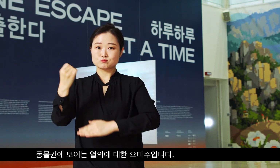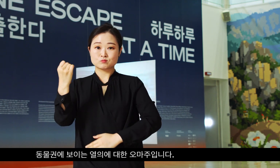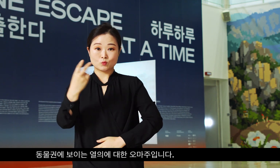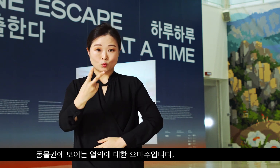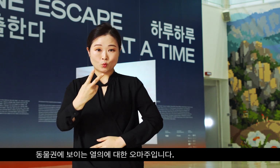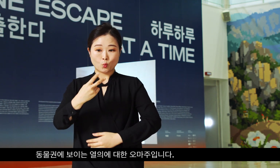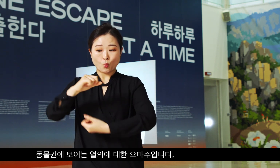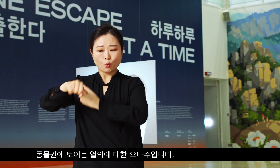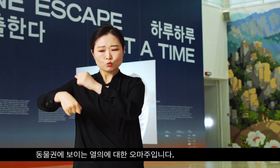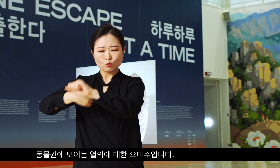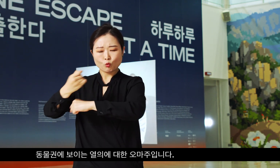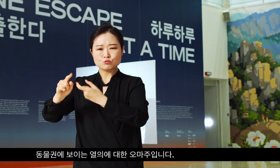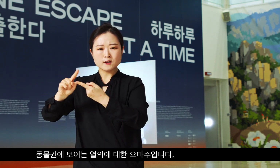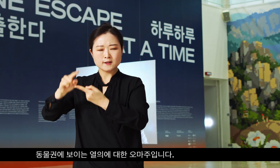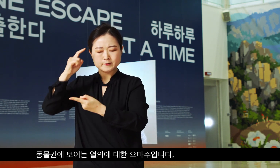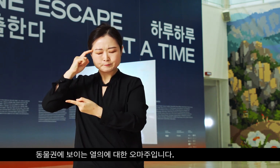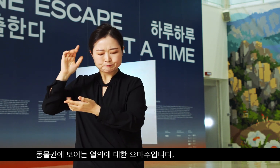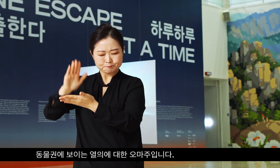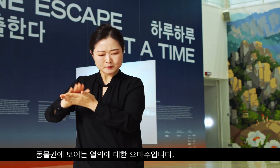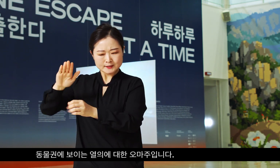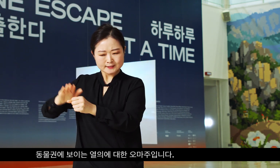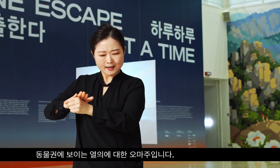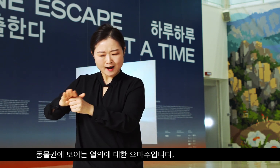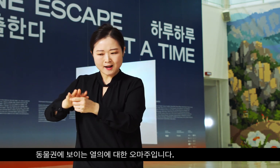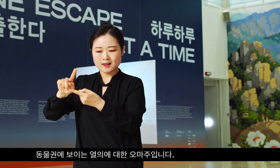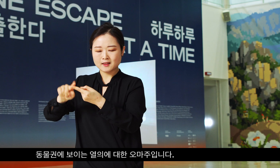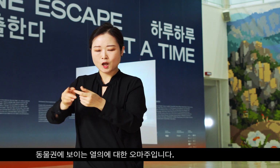동물권에 보이는 열의에 대한 오마주입니다.